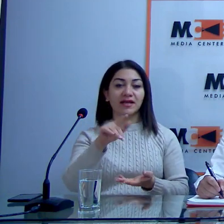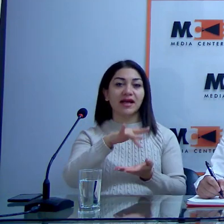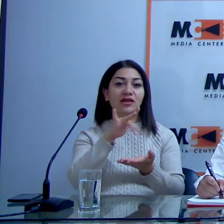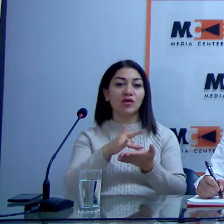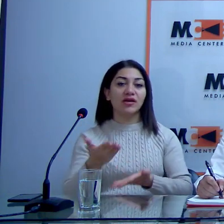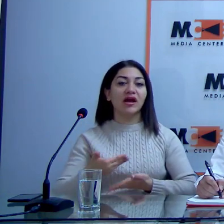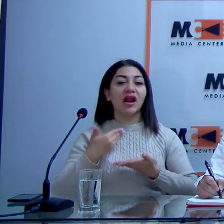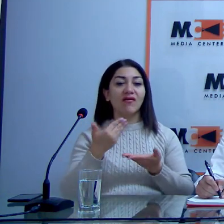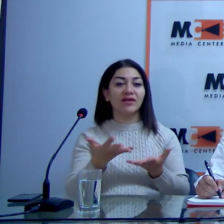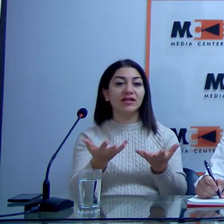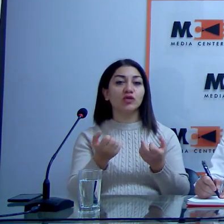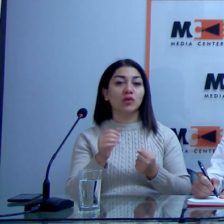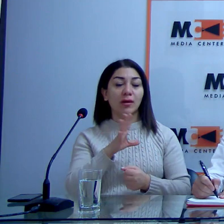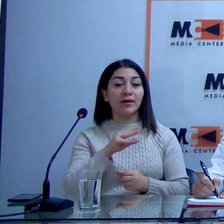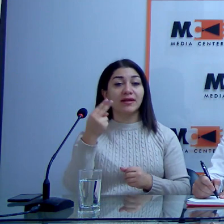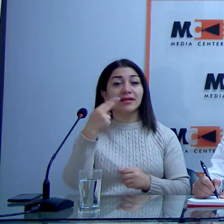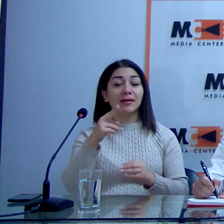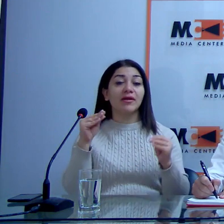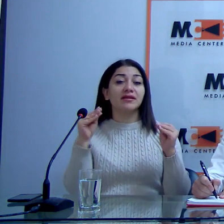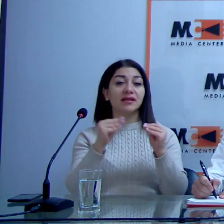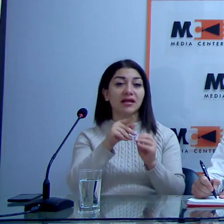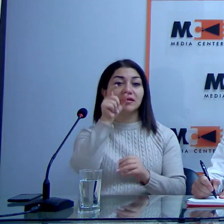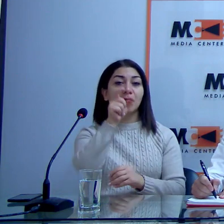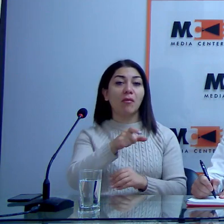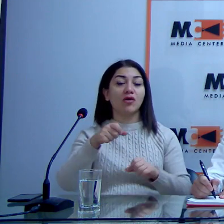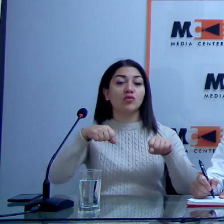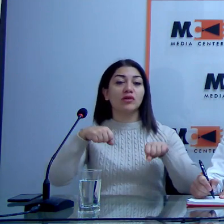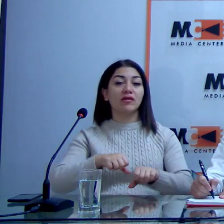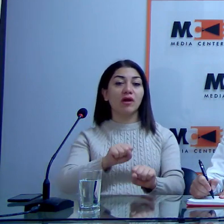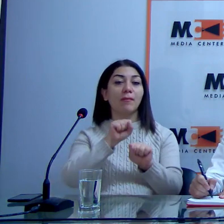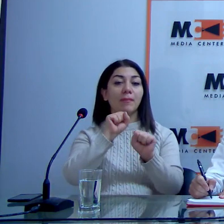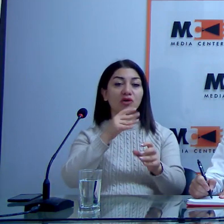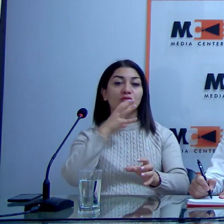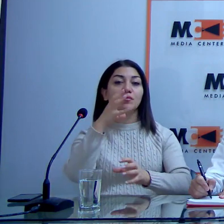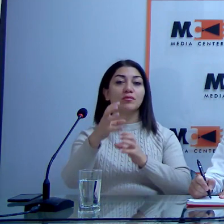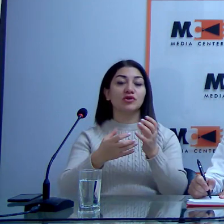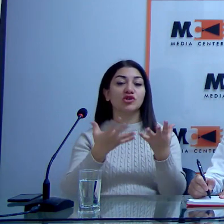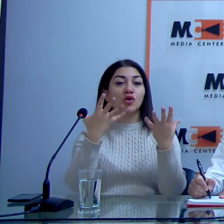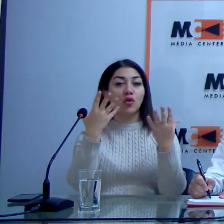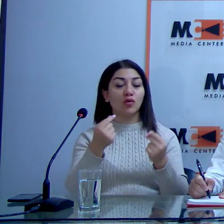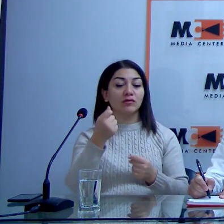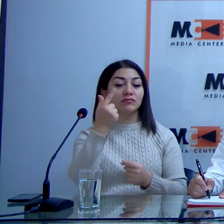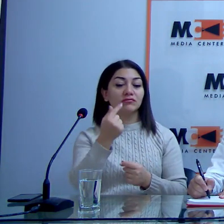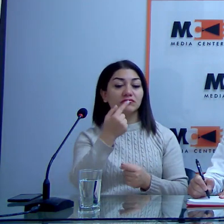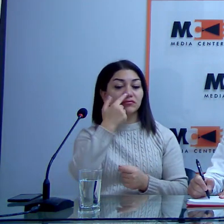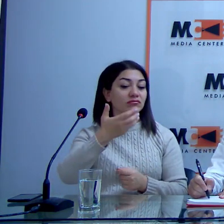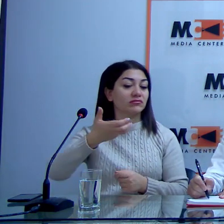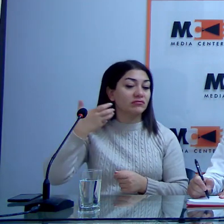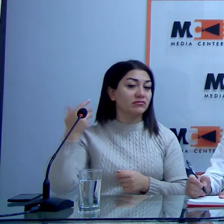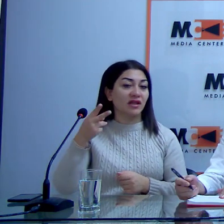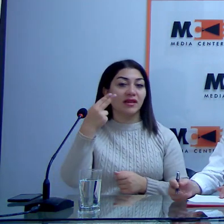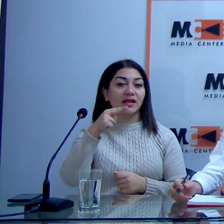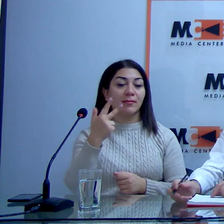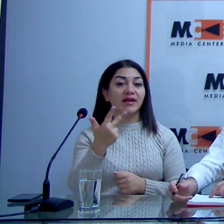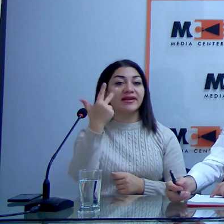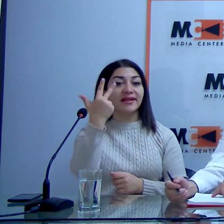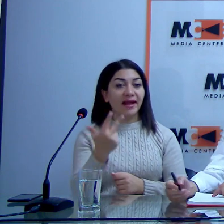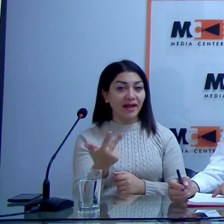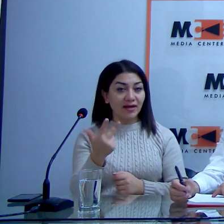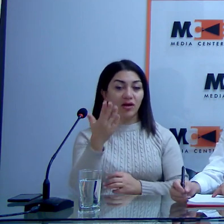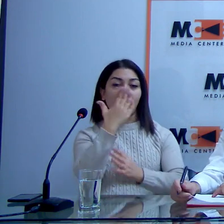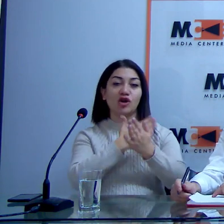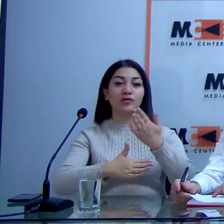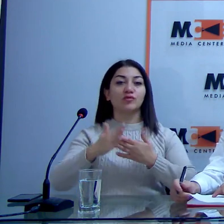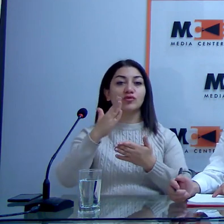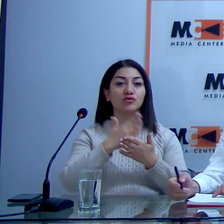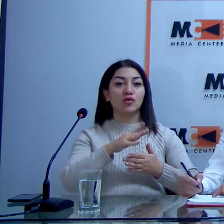համար եւ այսպես դեկտեմբերի 10-ը Մարդու իրավունքների պաշտպանության միջազգային օրն է։ Օրեր առաջ դեկտեմբերի 3-ը հաշմանդամություն